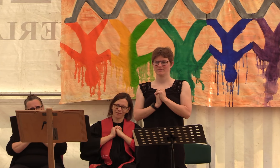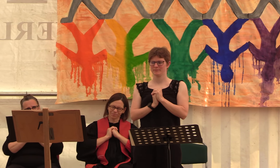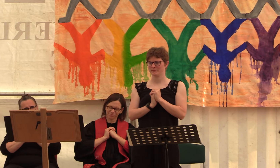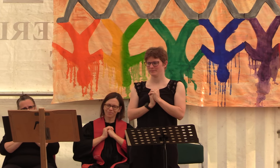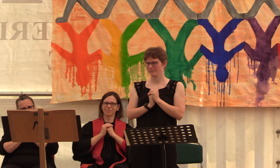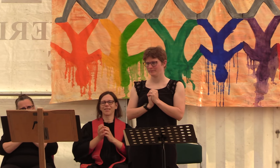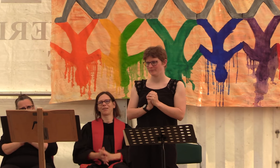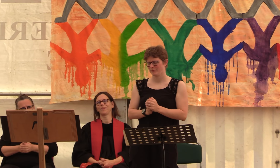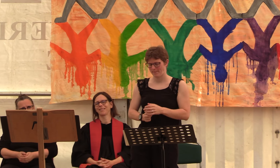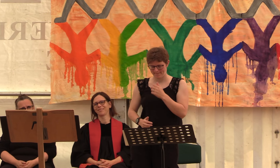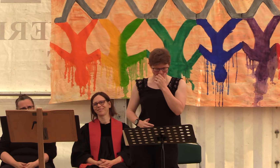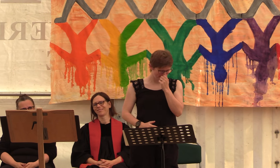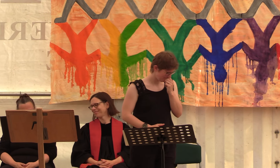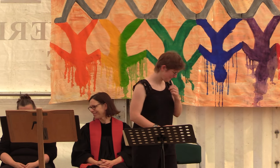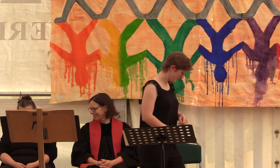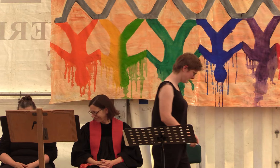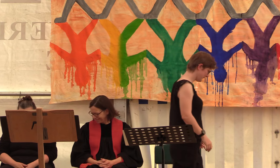Amen.